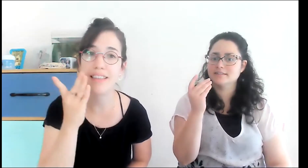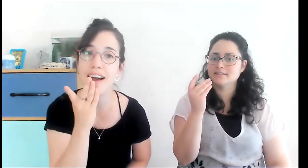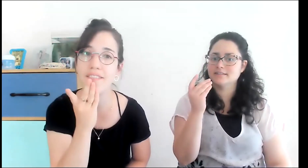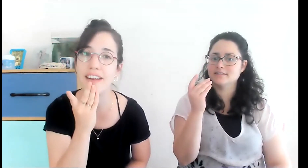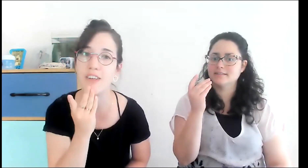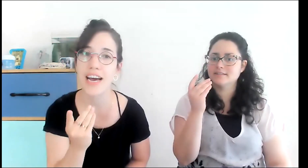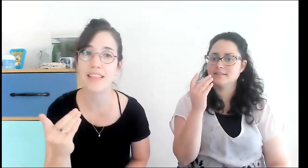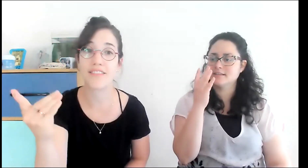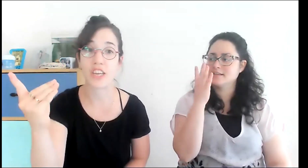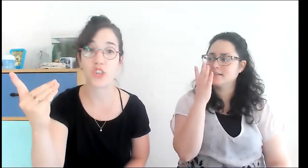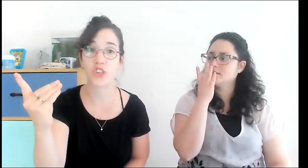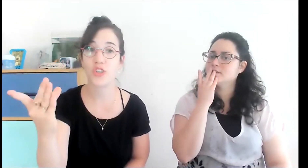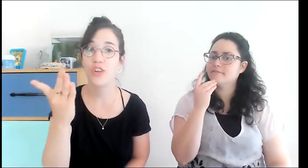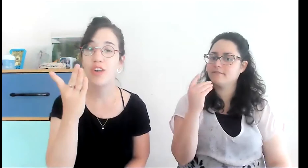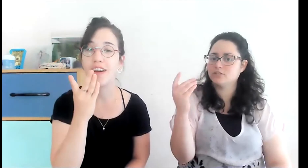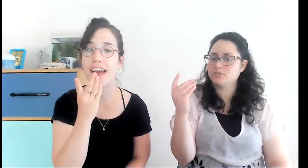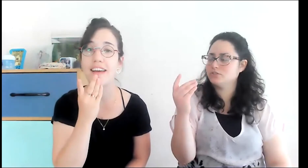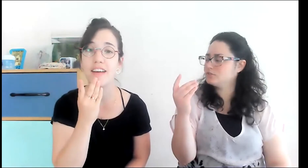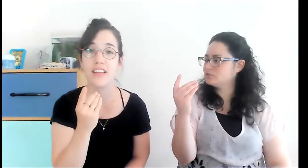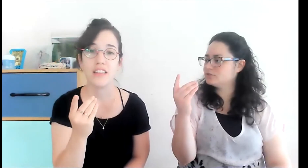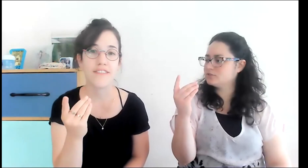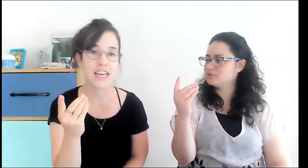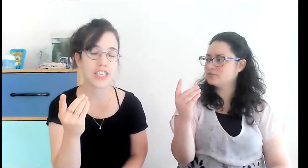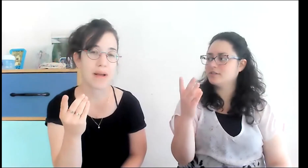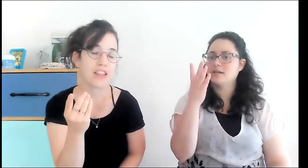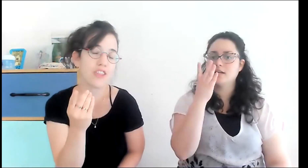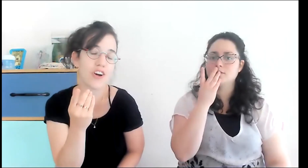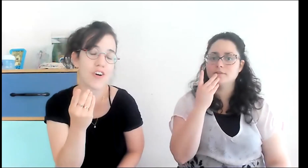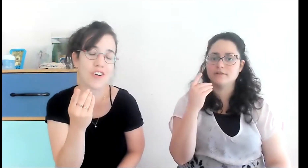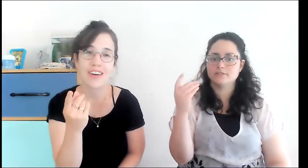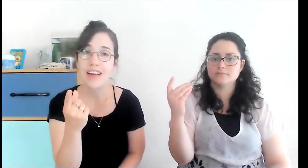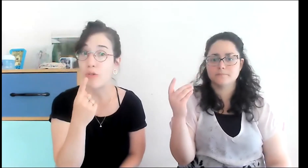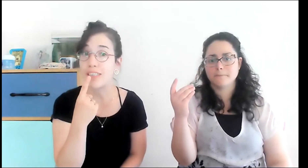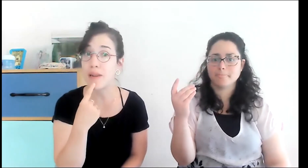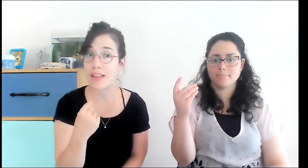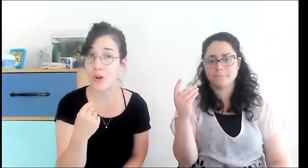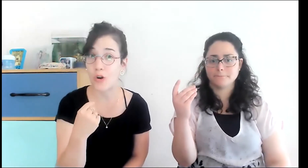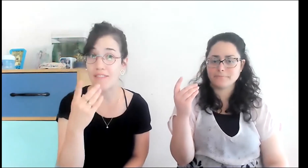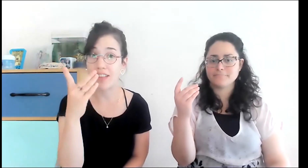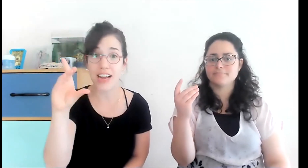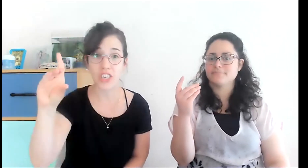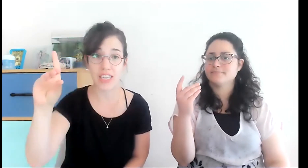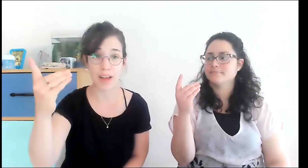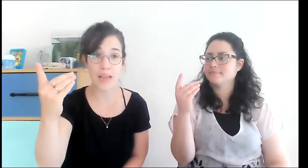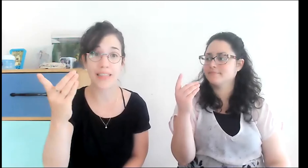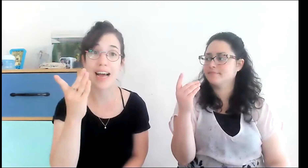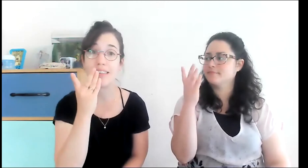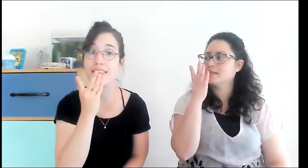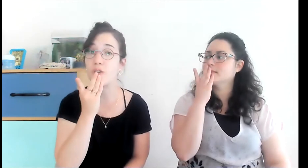סנטר, ואני עושה דבש. אוקיי? דבש זה מתוק, אנחנו מסמנים מתוק, אבל דבש זה עם הדלת, אז אנחנו